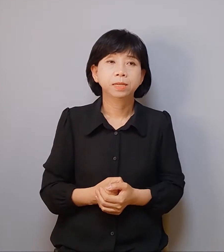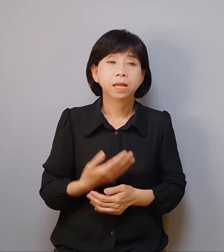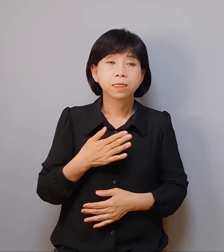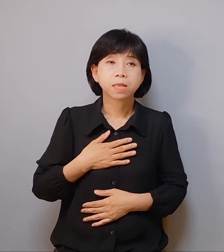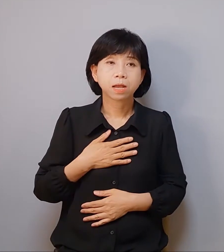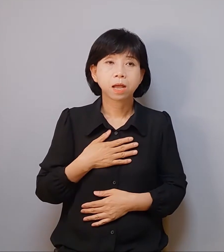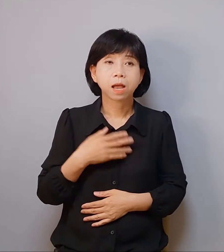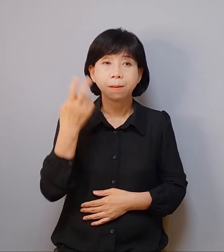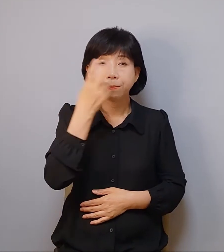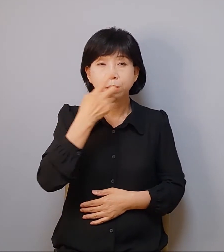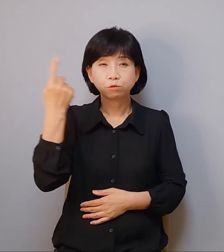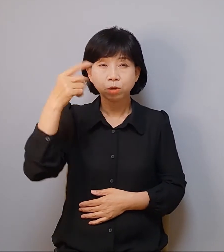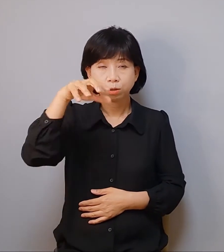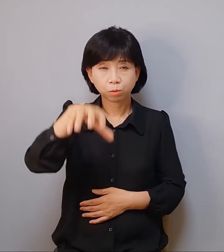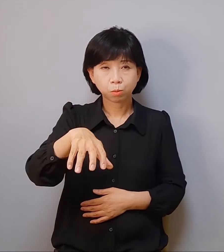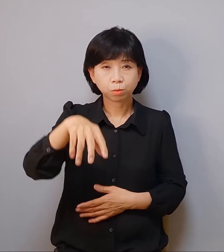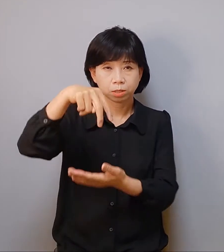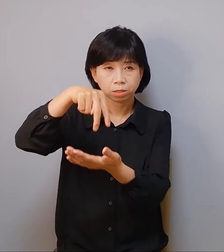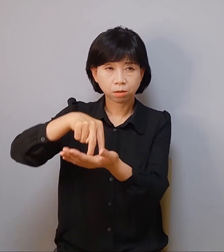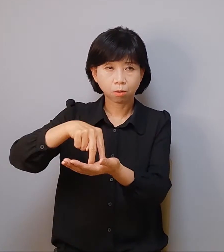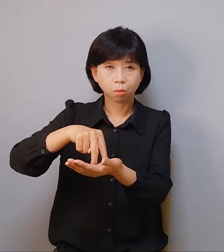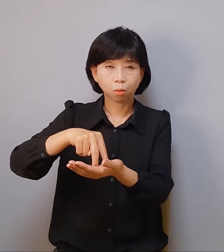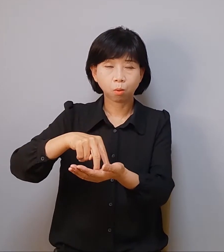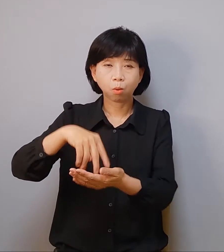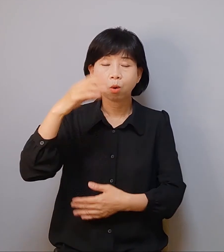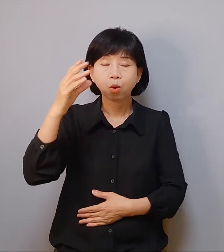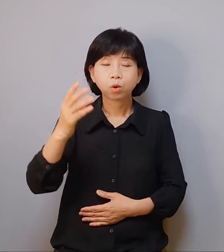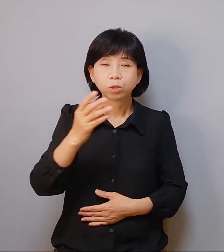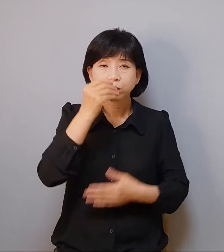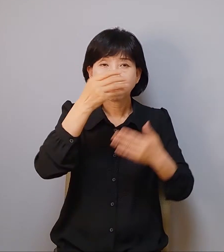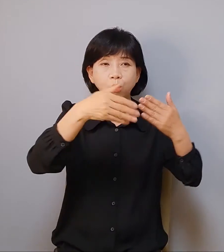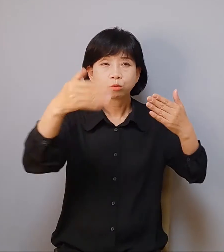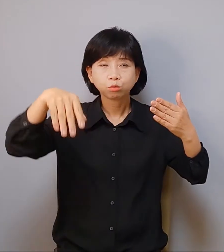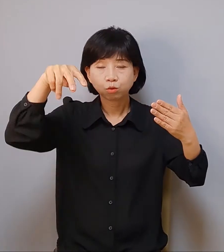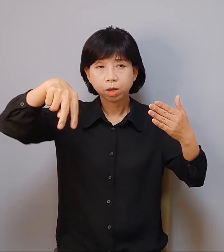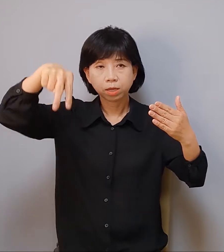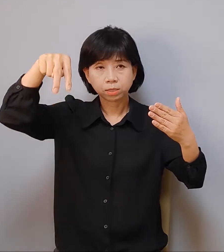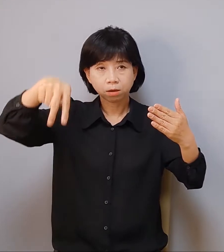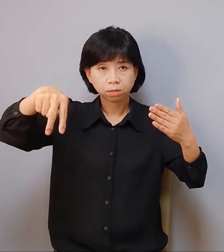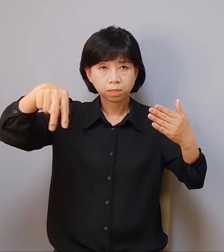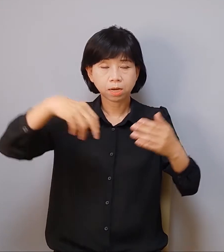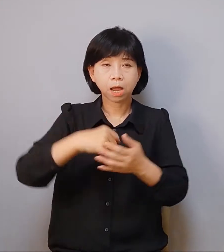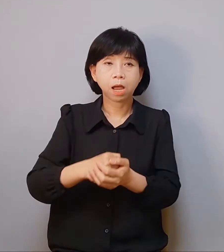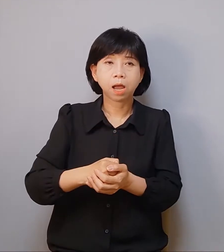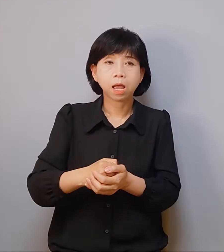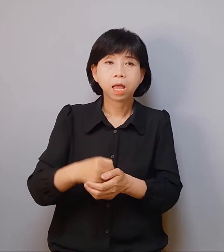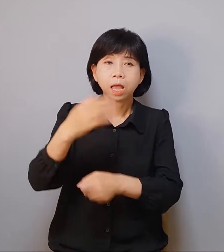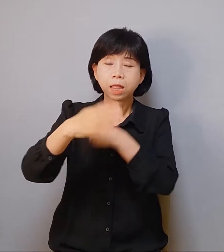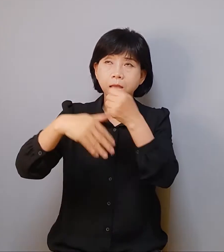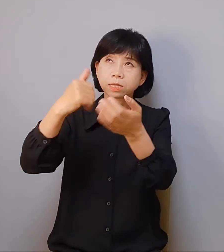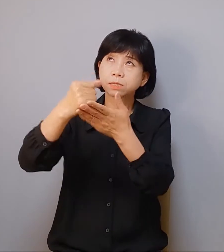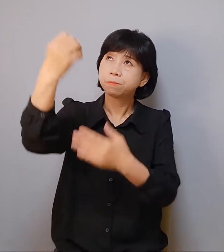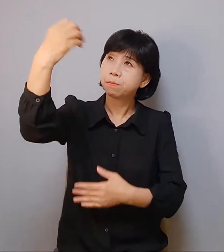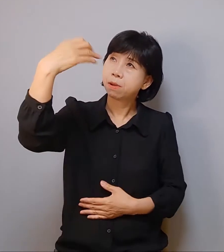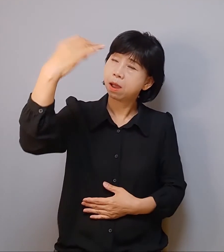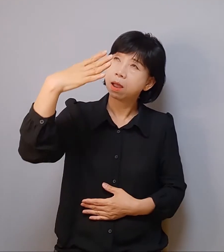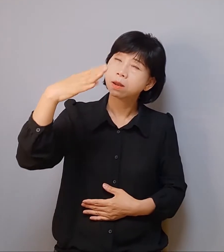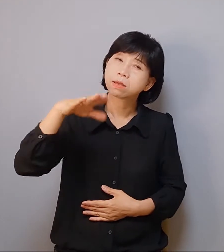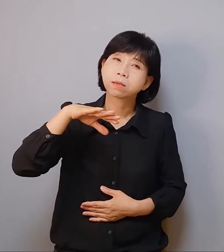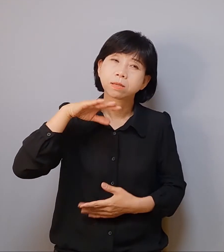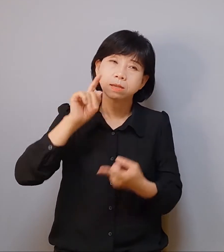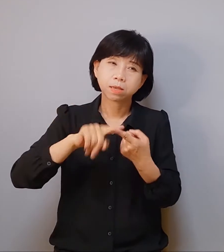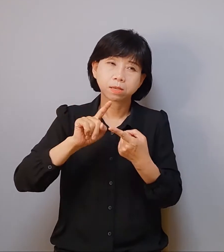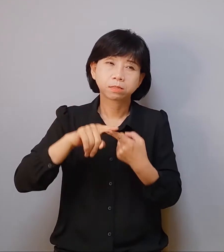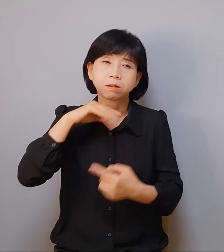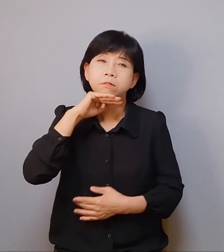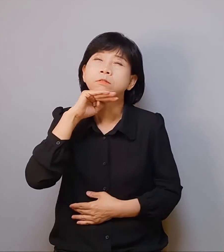내 파수하는 곳에 서며 성루에 서리라. 그가 내게 무엇이라 말씀하실는지 기다리고 바라보며 나의 질문에 대하여